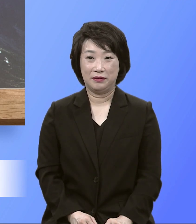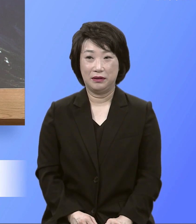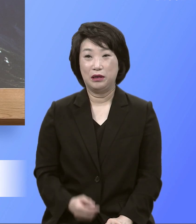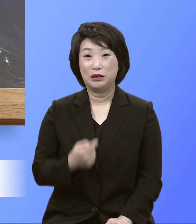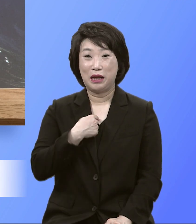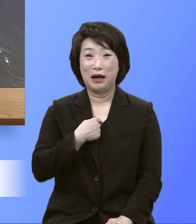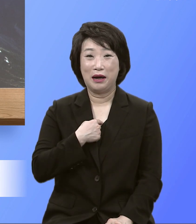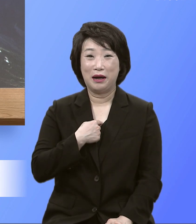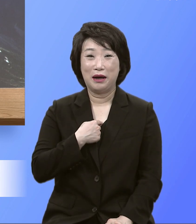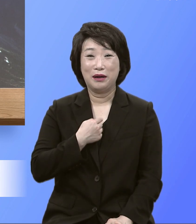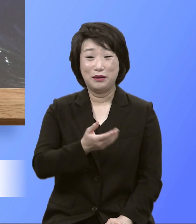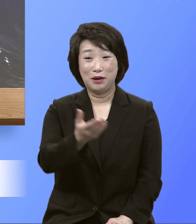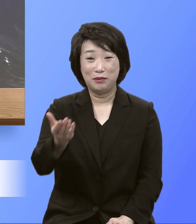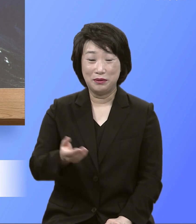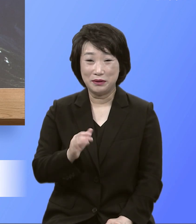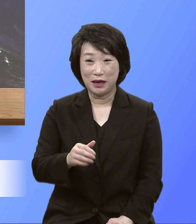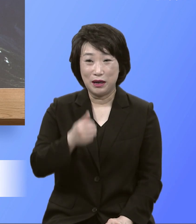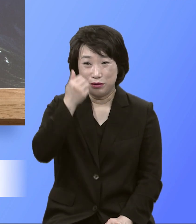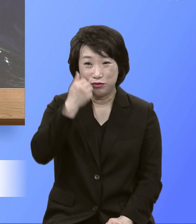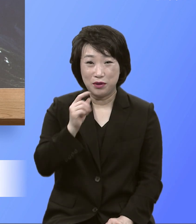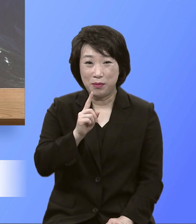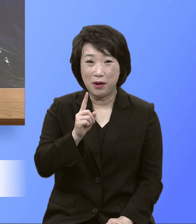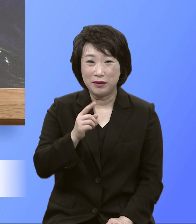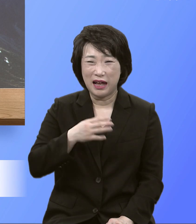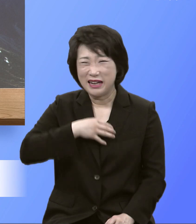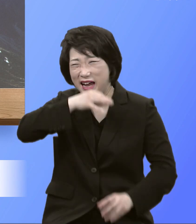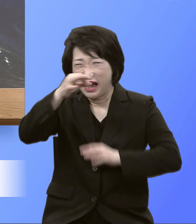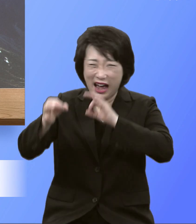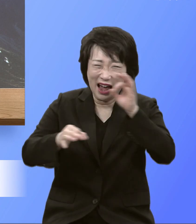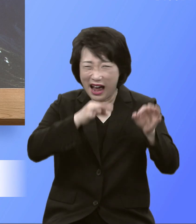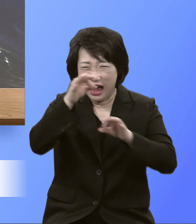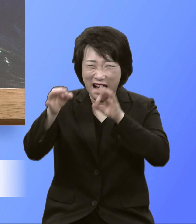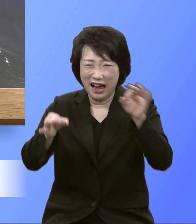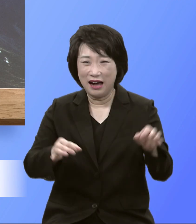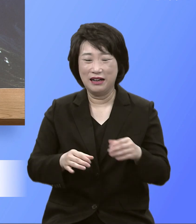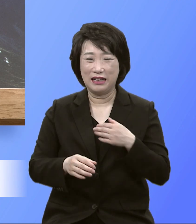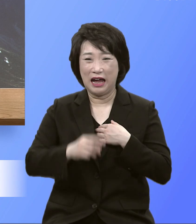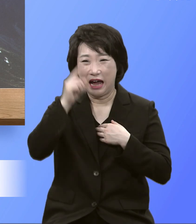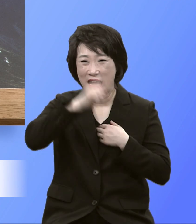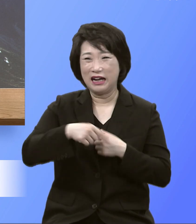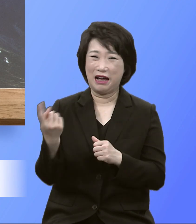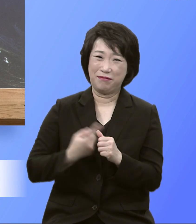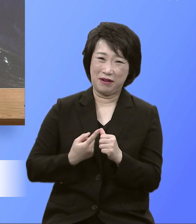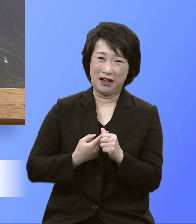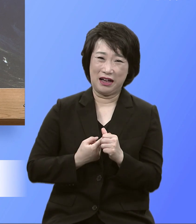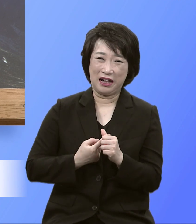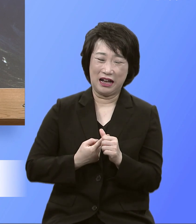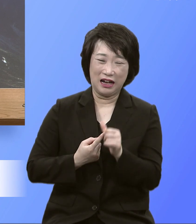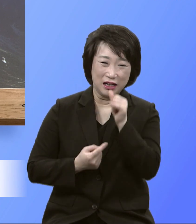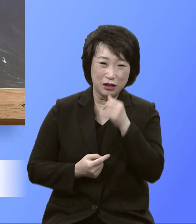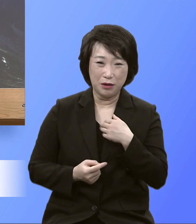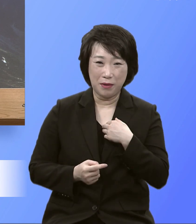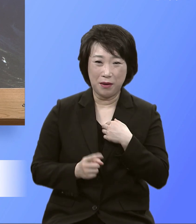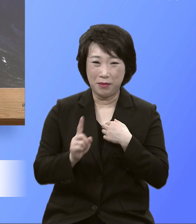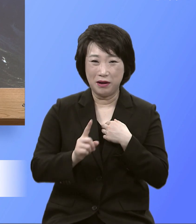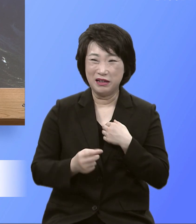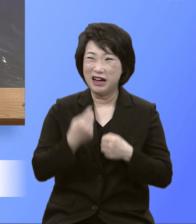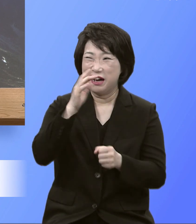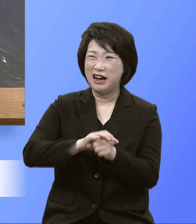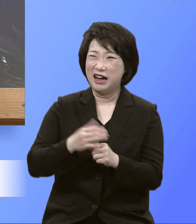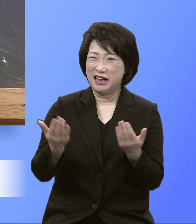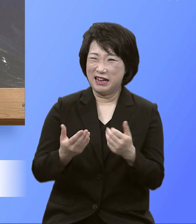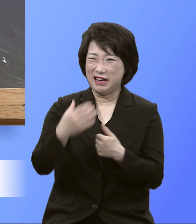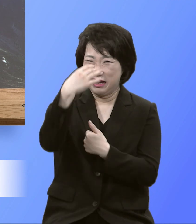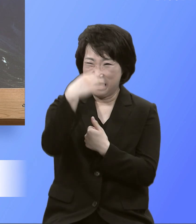저 같은 사람은 누가 막 나에게 소리 지르고 막 악한 소리 지르고 막 나에게 누명을